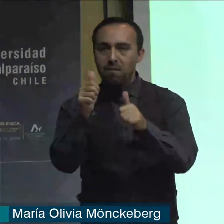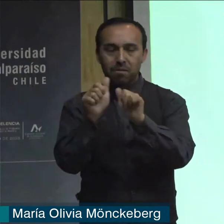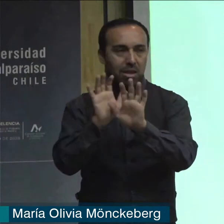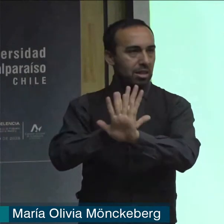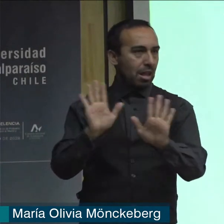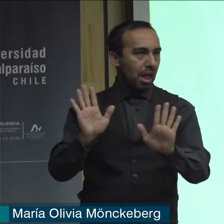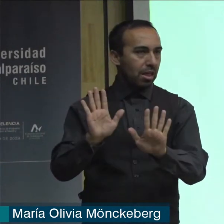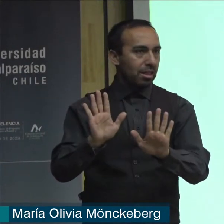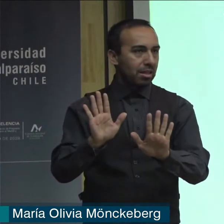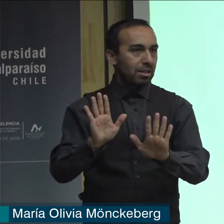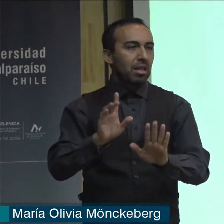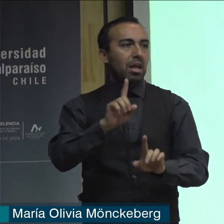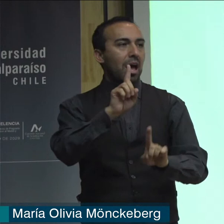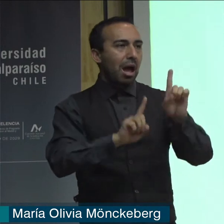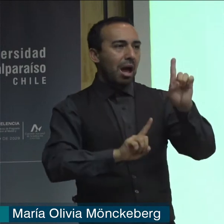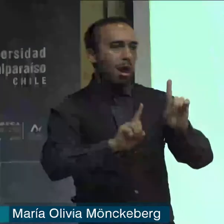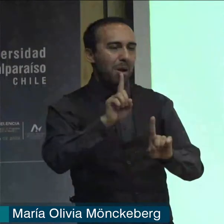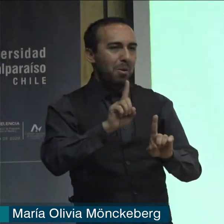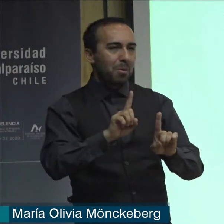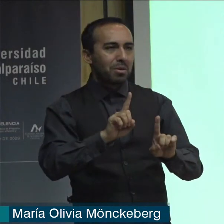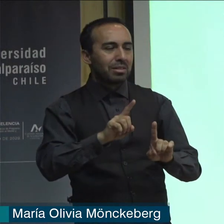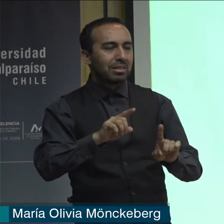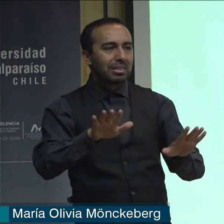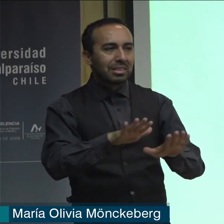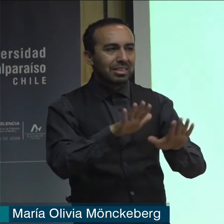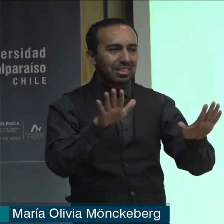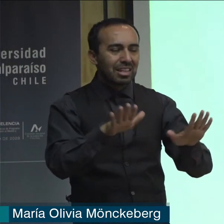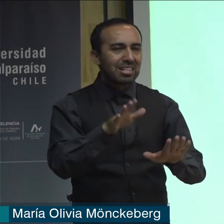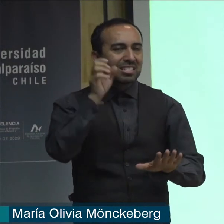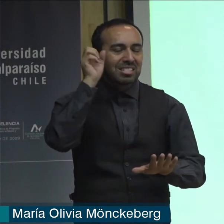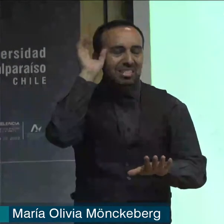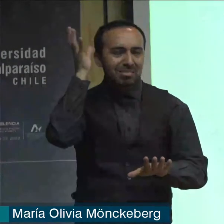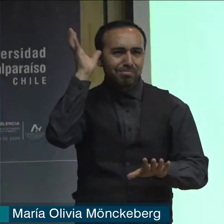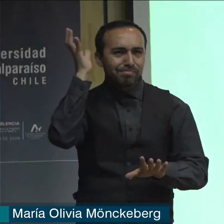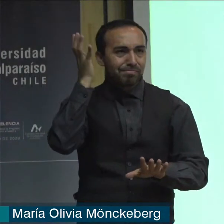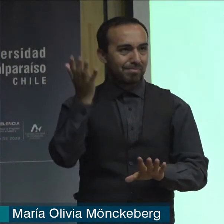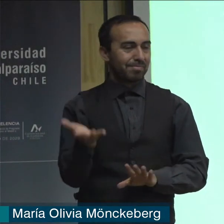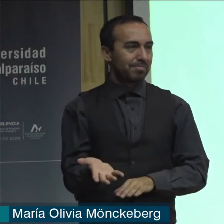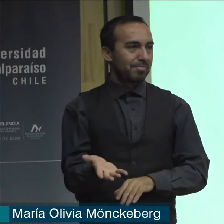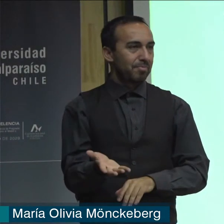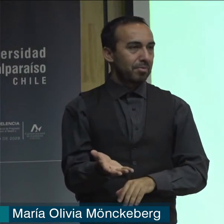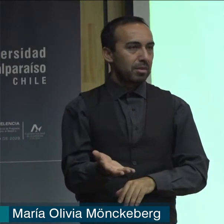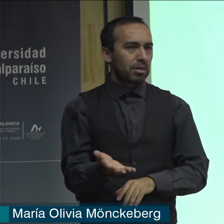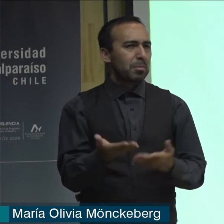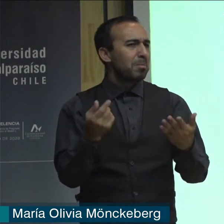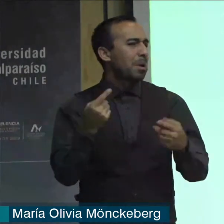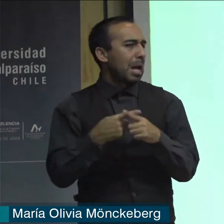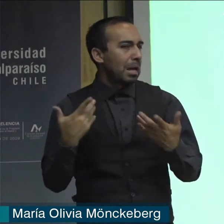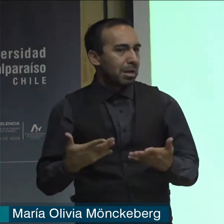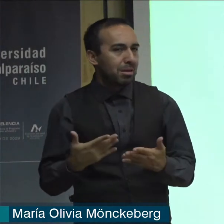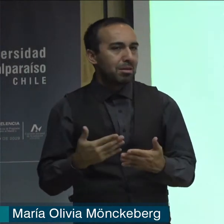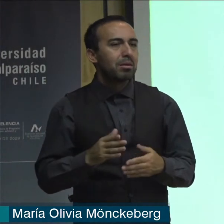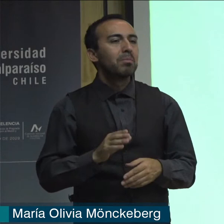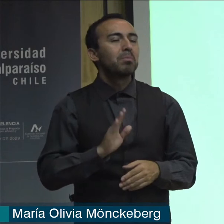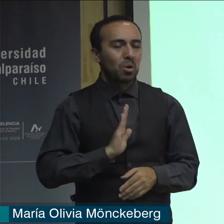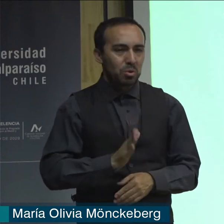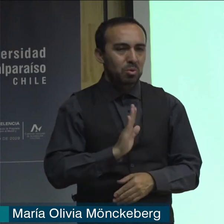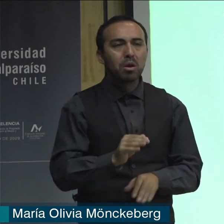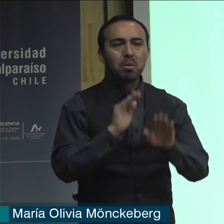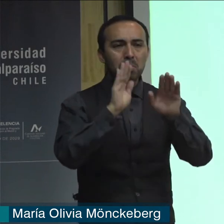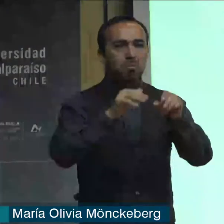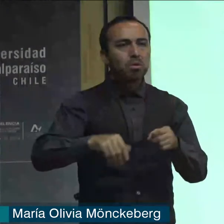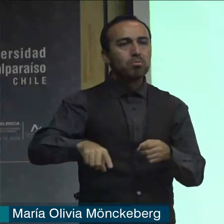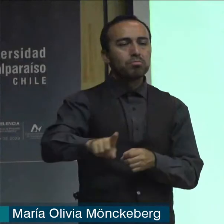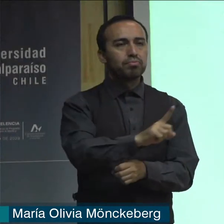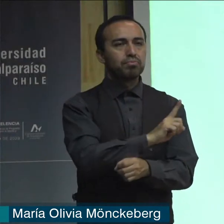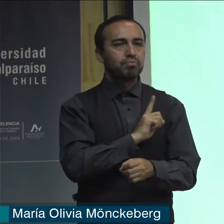algunos tratan de que no se entre bien para qué para tratar de que sigamos en lo mismo pienso yo